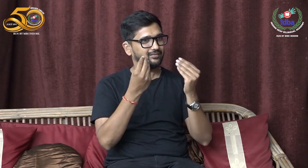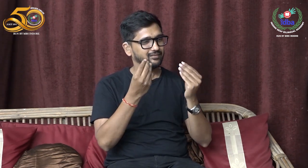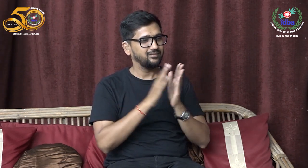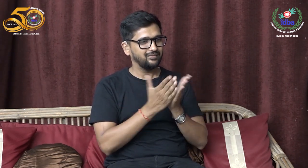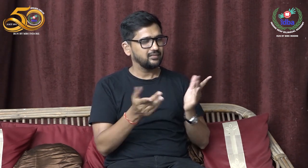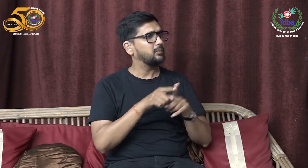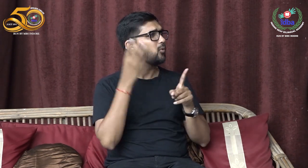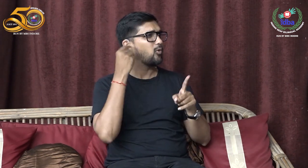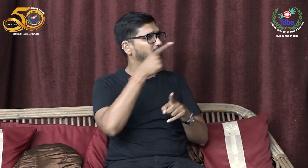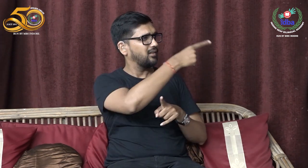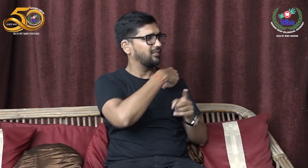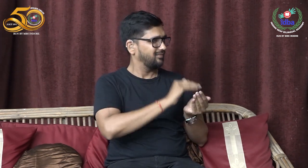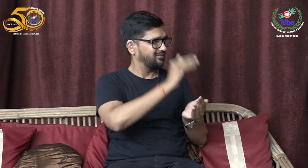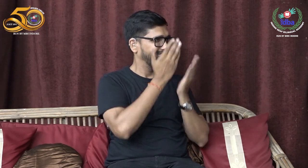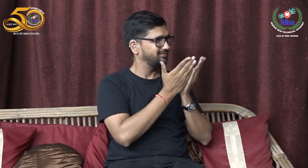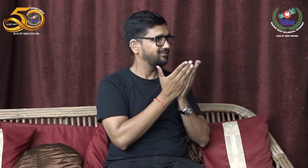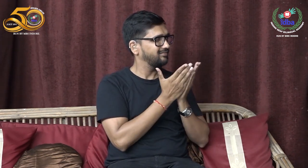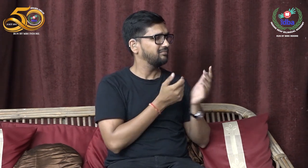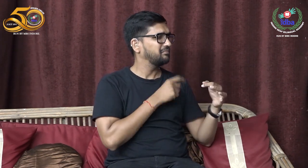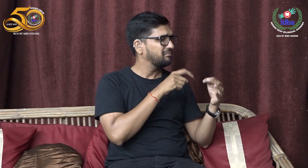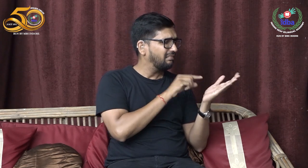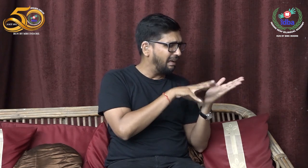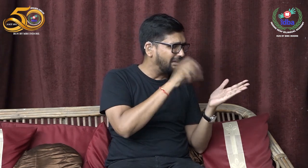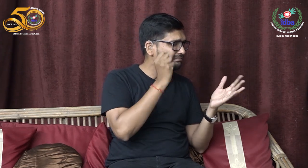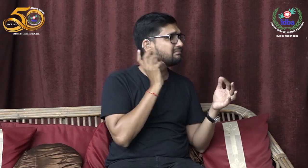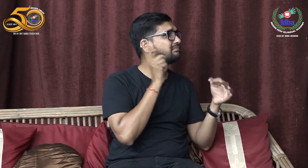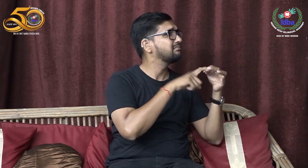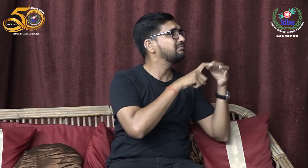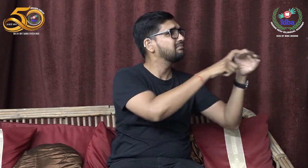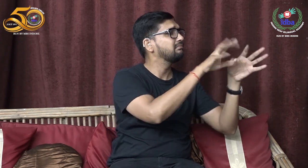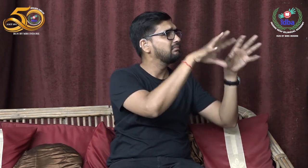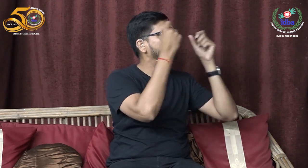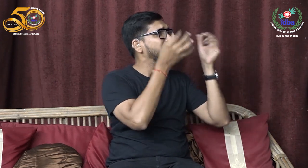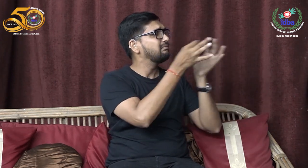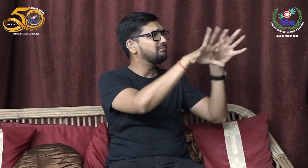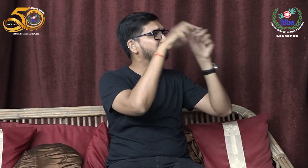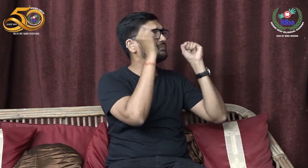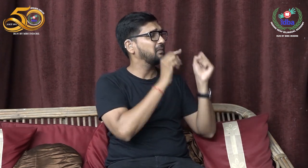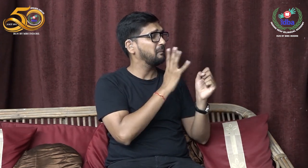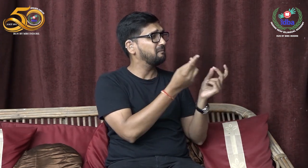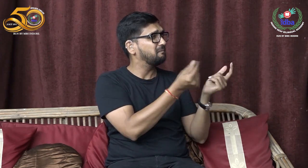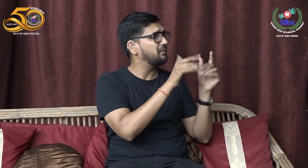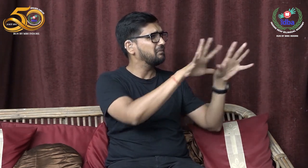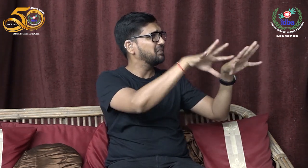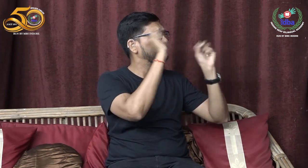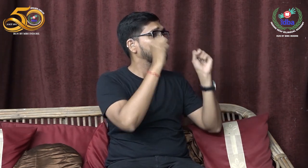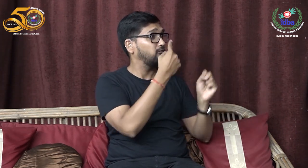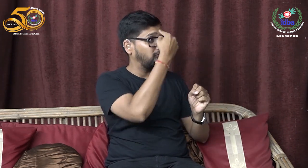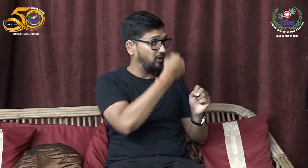टीचर्स ने जो हमको पढ़ाया, वो नॉर्मल स्कूल में जो मैंने पढ़ा था, जनरल स्कूल में, वो सब जो है क्वेश्चन समझ नहीं आते थे मुझे। बहुत जल्दी जो है